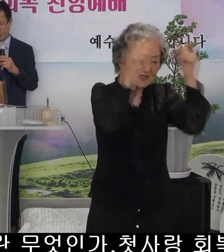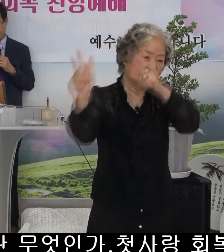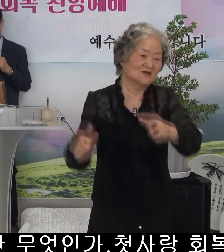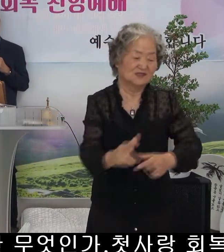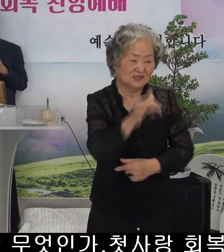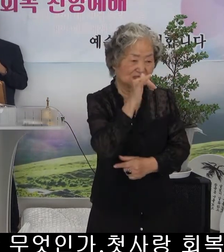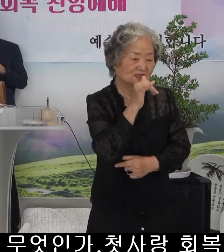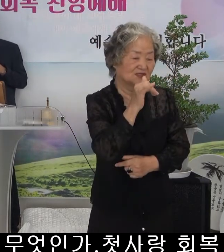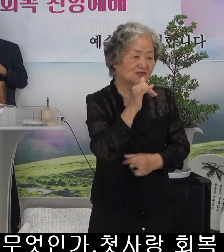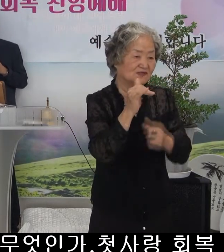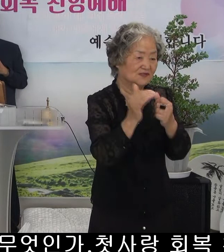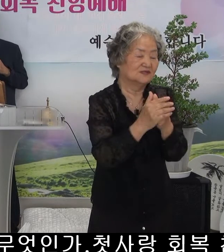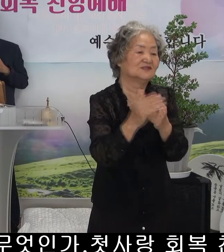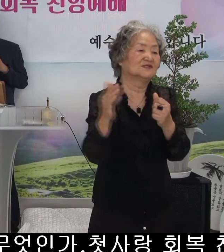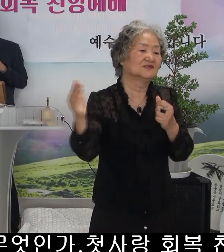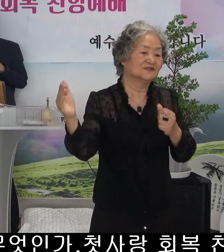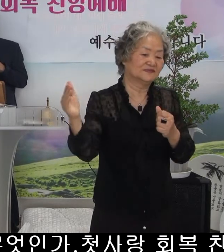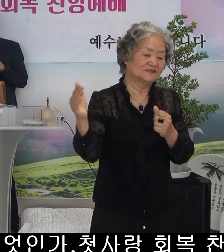그래서